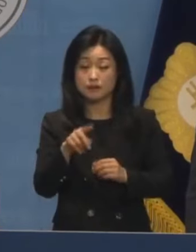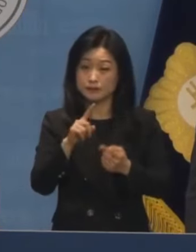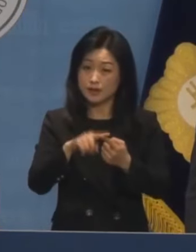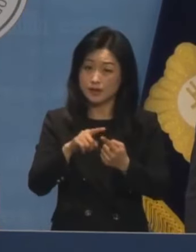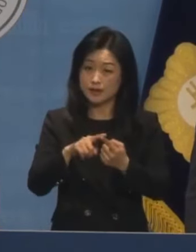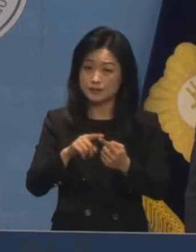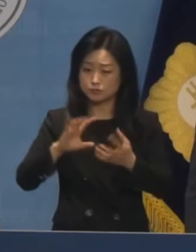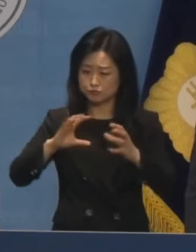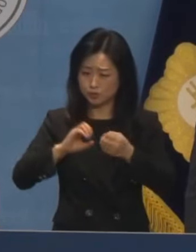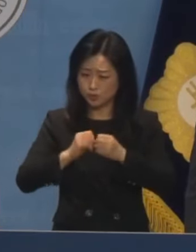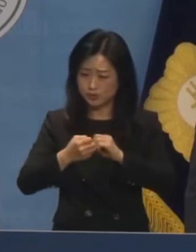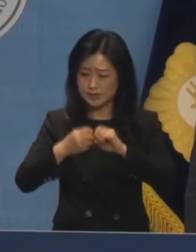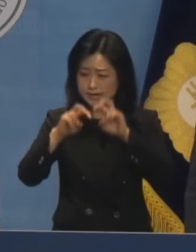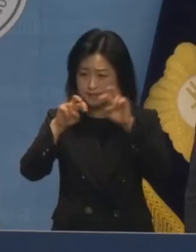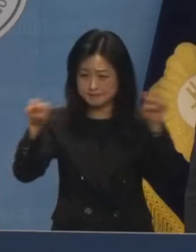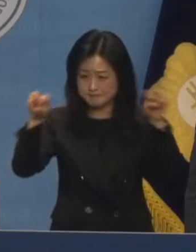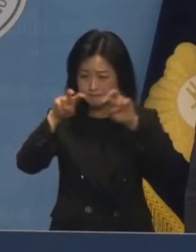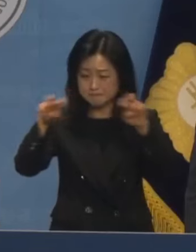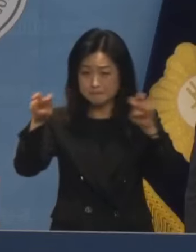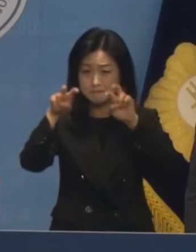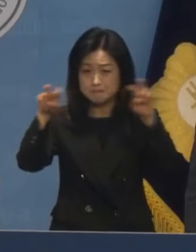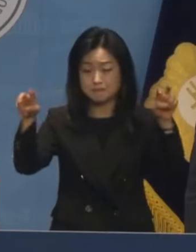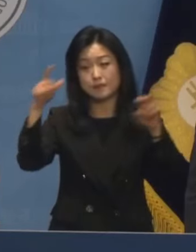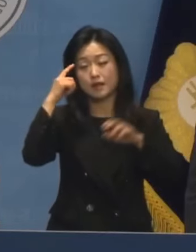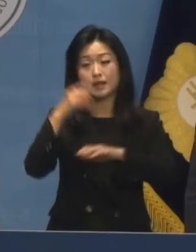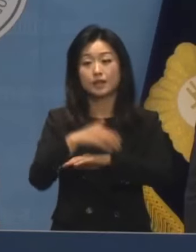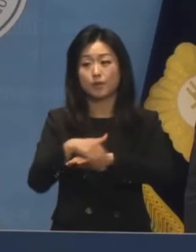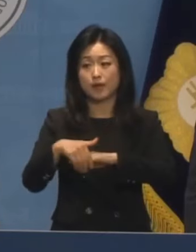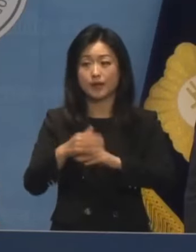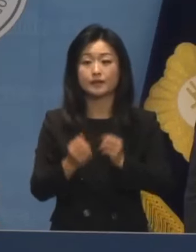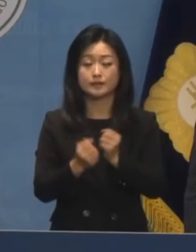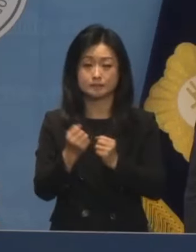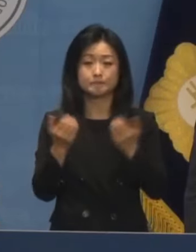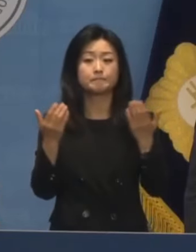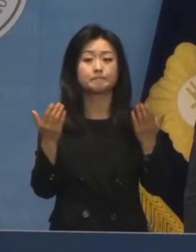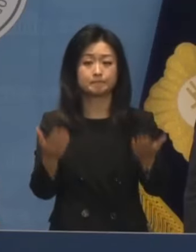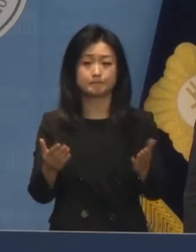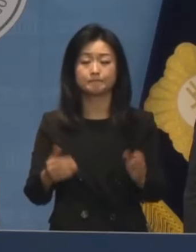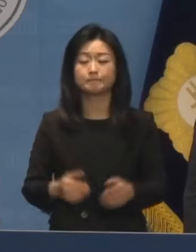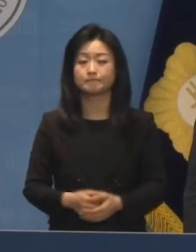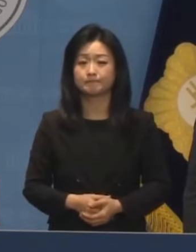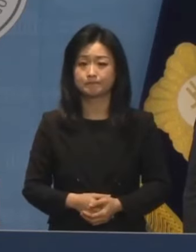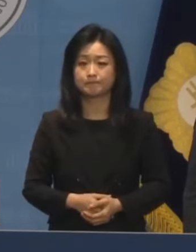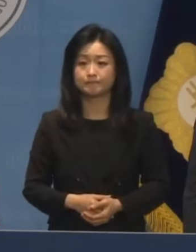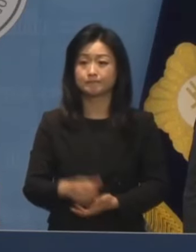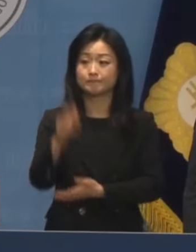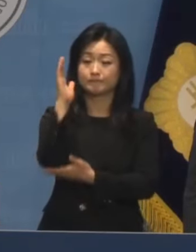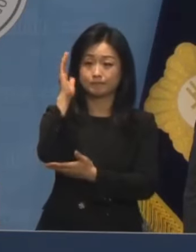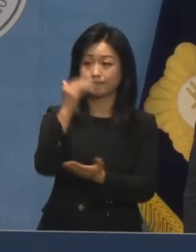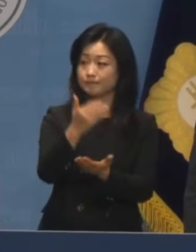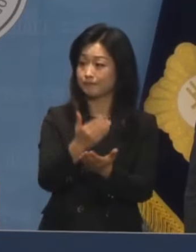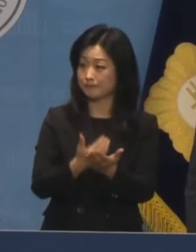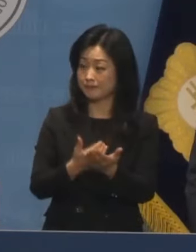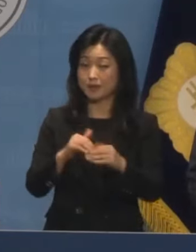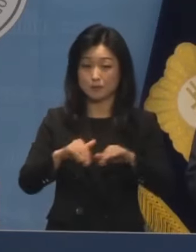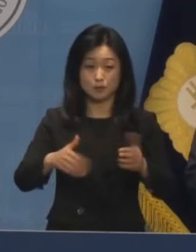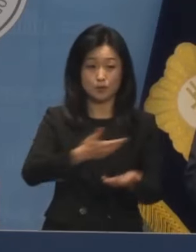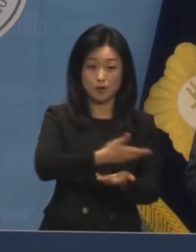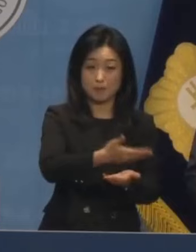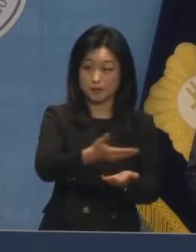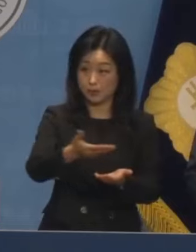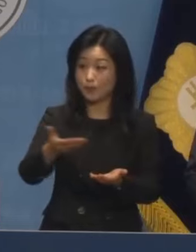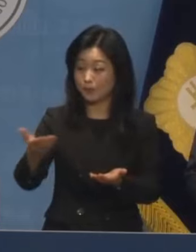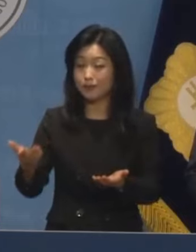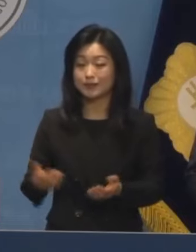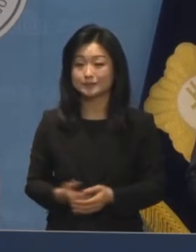대해서도 끝까지 밝힐 계획이라는 점을 말씀드리겠습니다 기자회견문은 별도로 배포하는 것으로